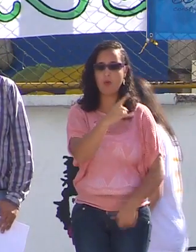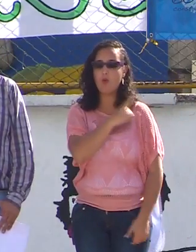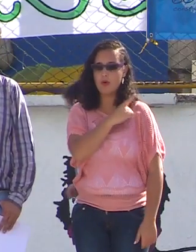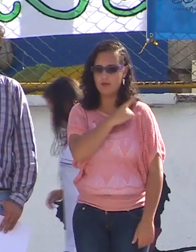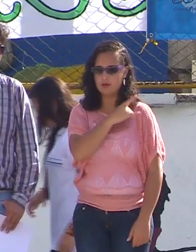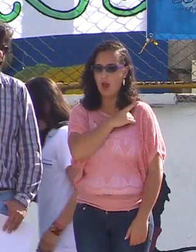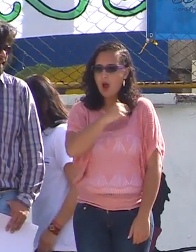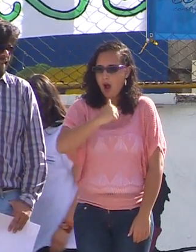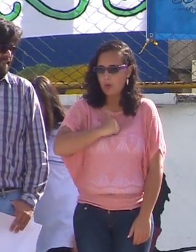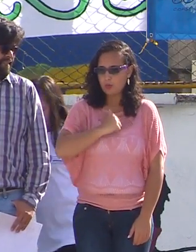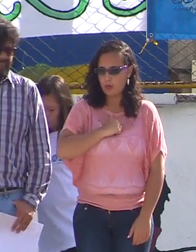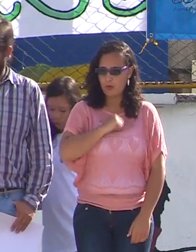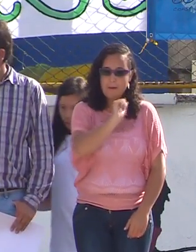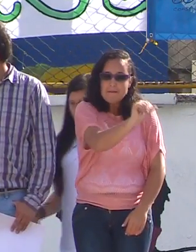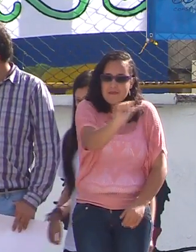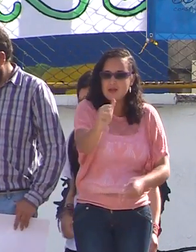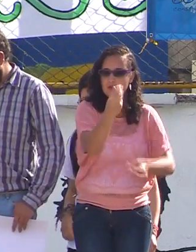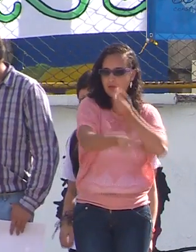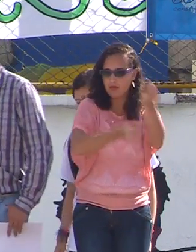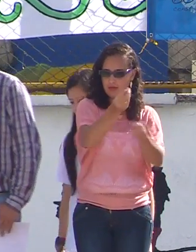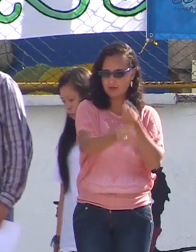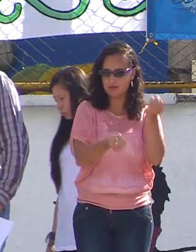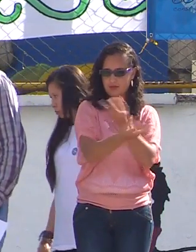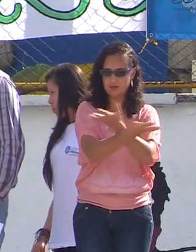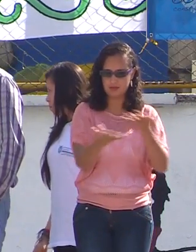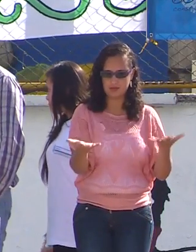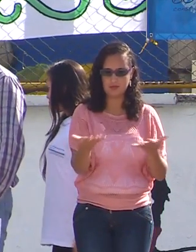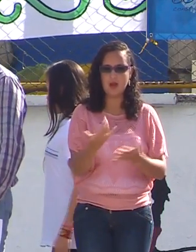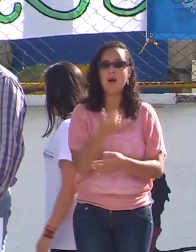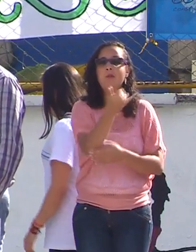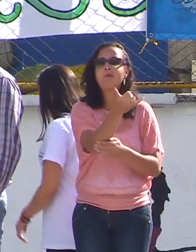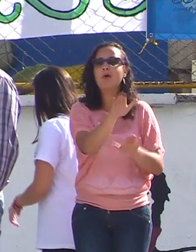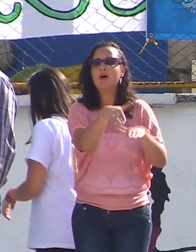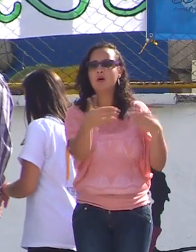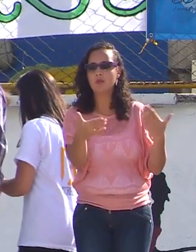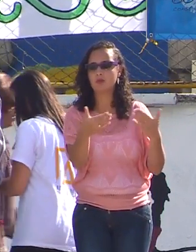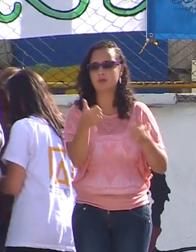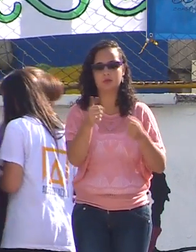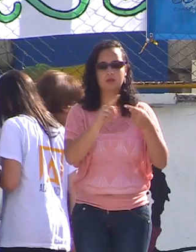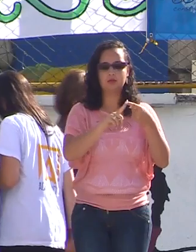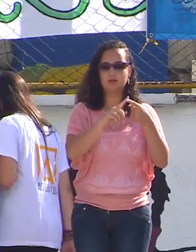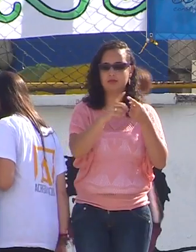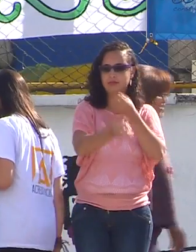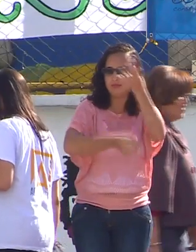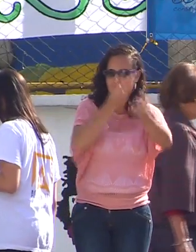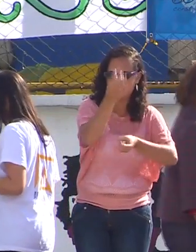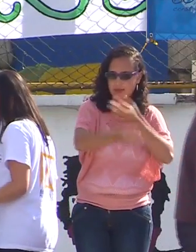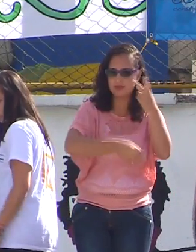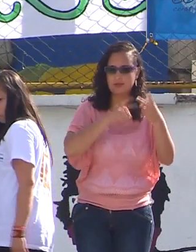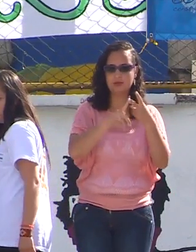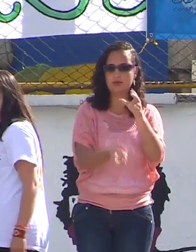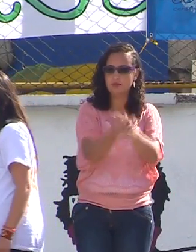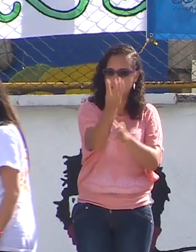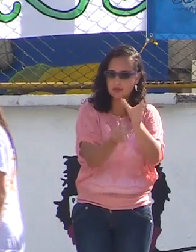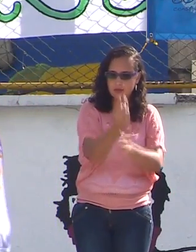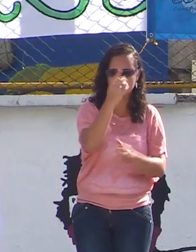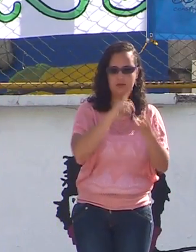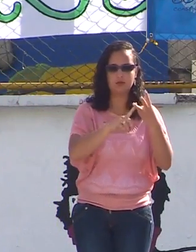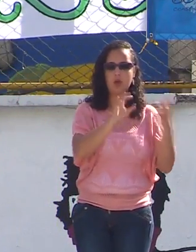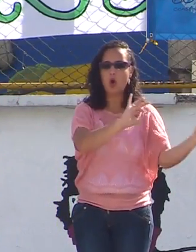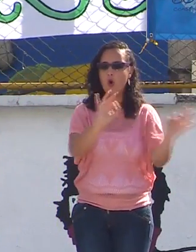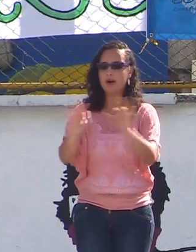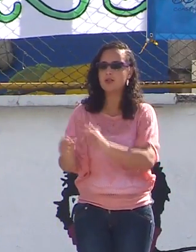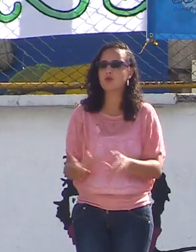se concreta, entre otros aspectos, en crear, organizar y desarrollar sus programas